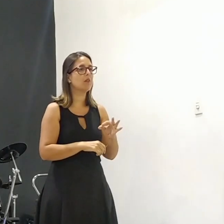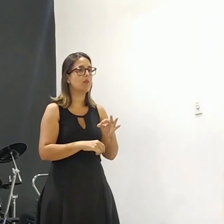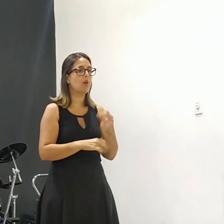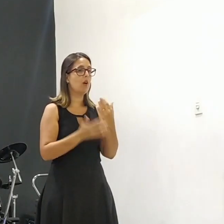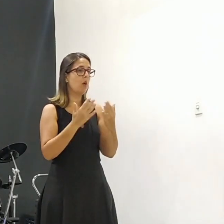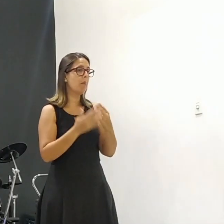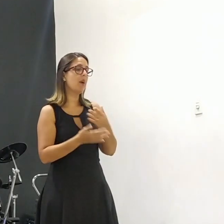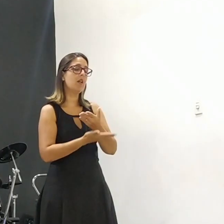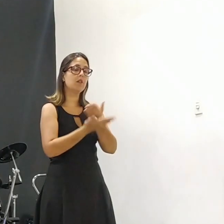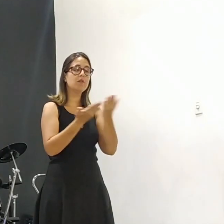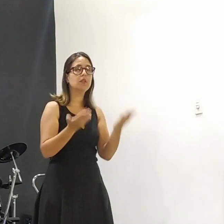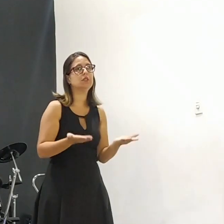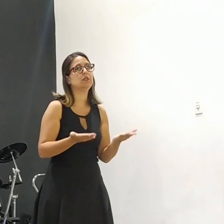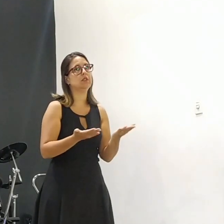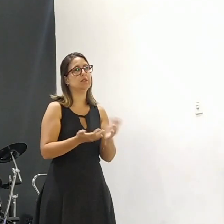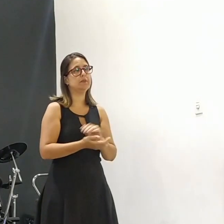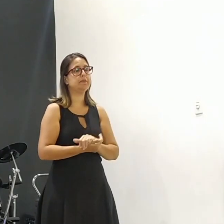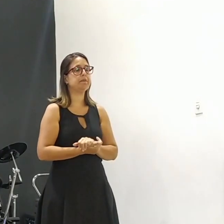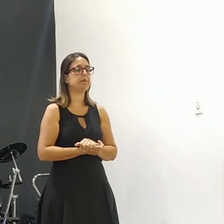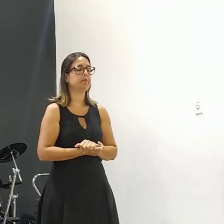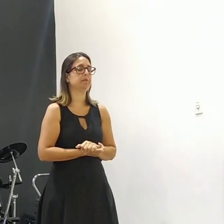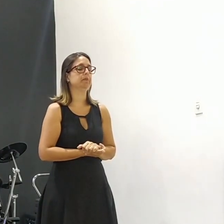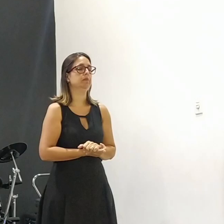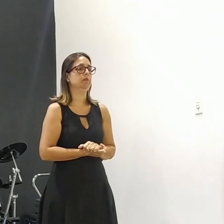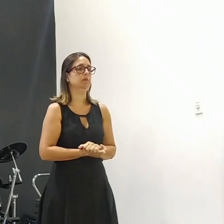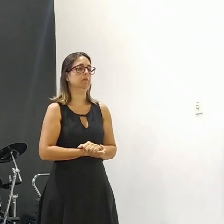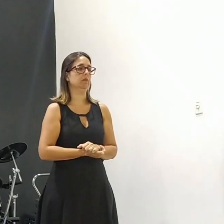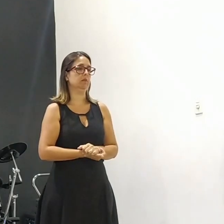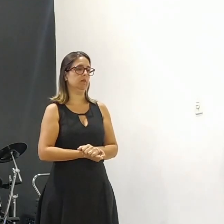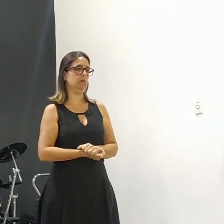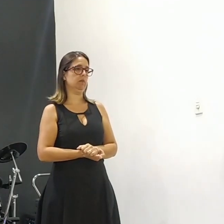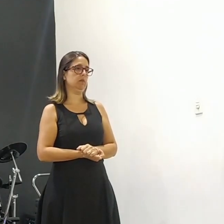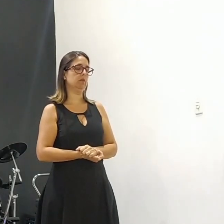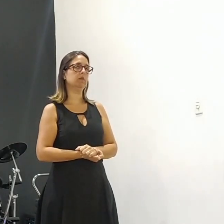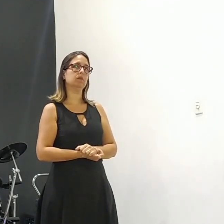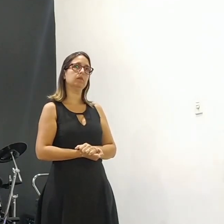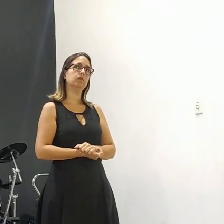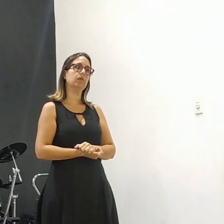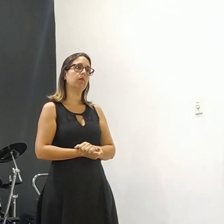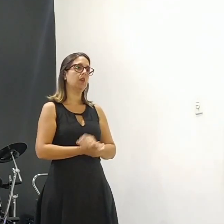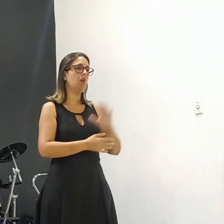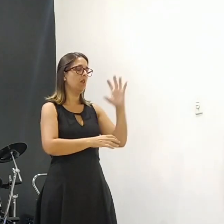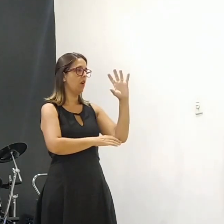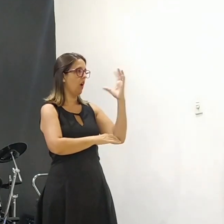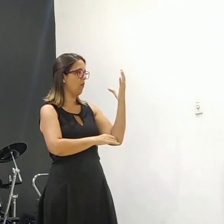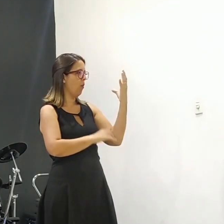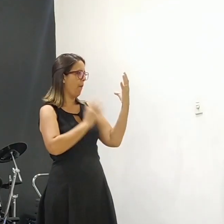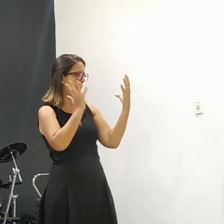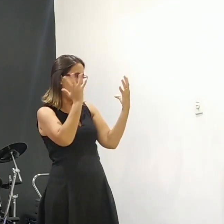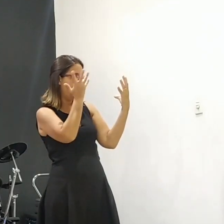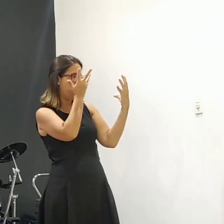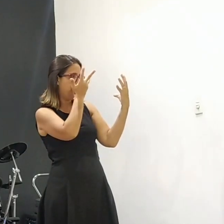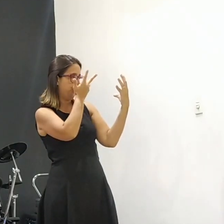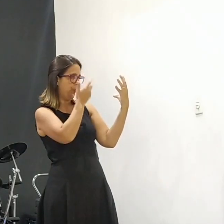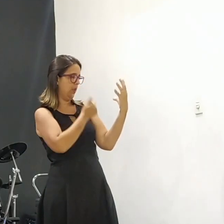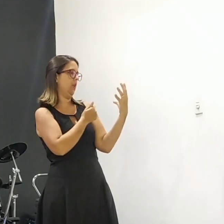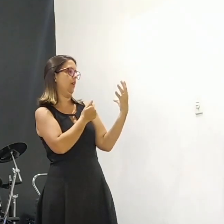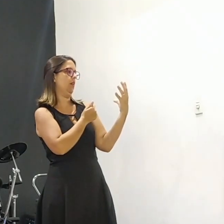são árvores que, ela vão ser árvores viçosas. Elas serão árvores em